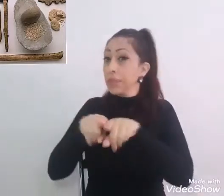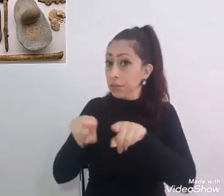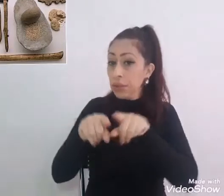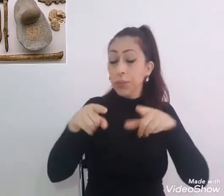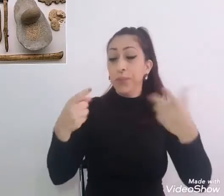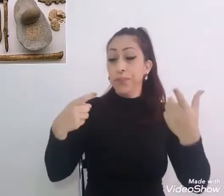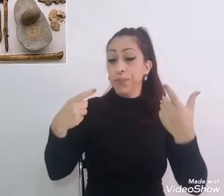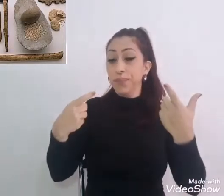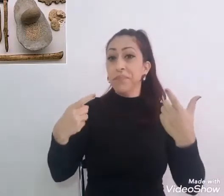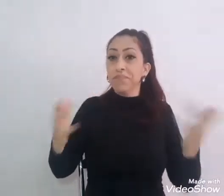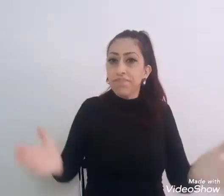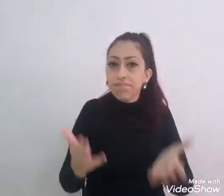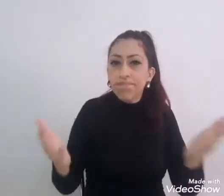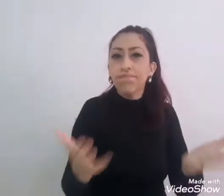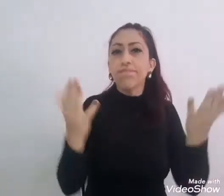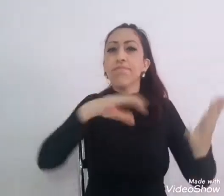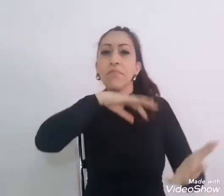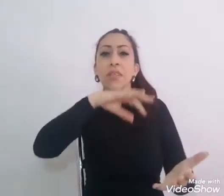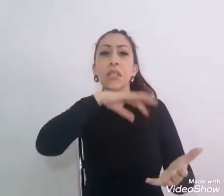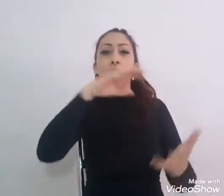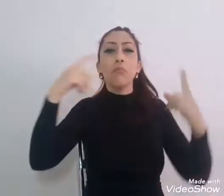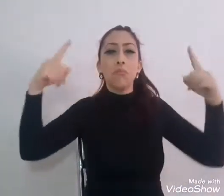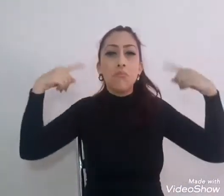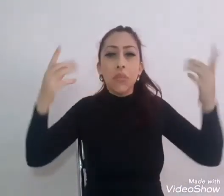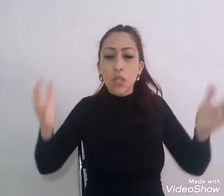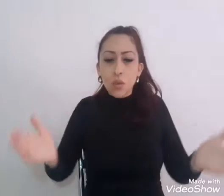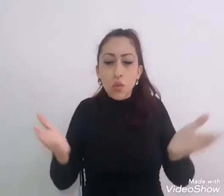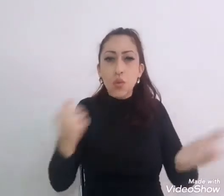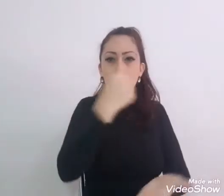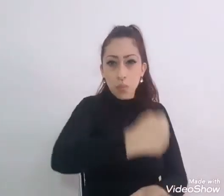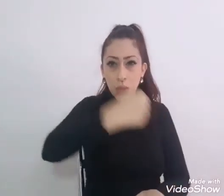seja, cuidavam de animais e plantavam a sua própria comida. E